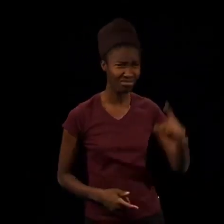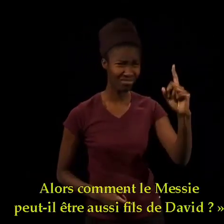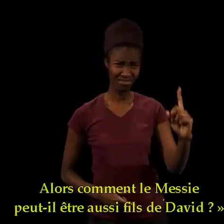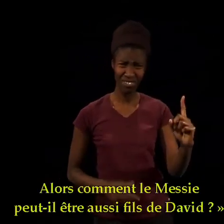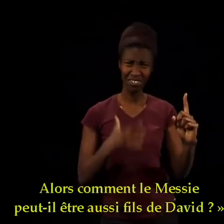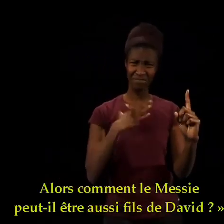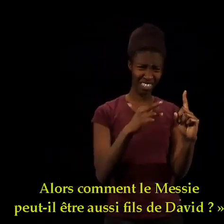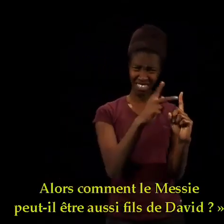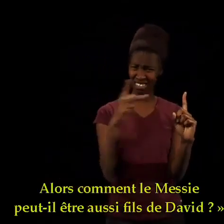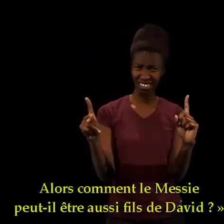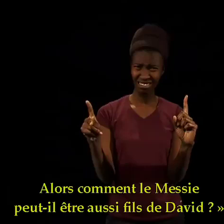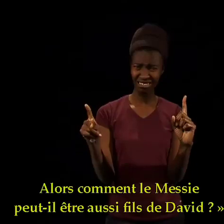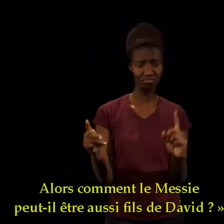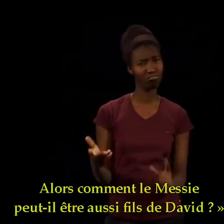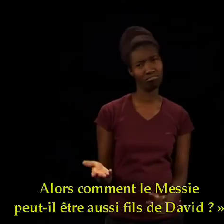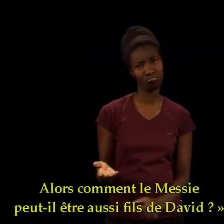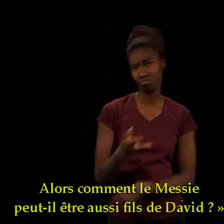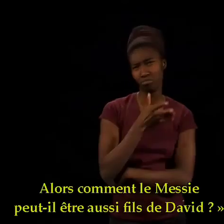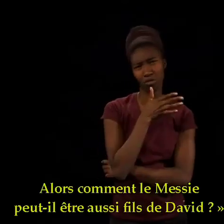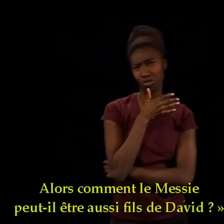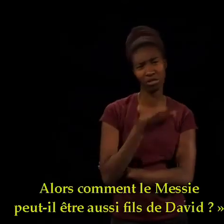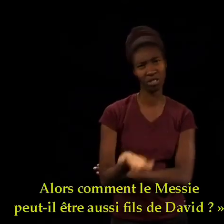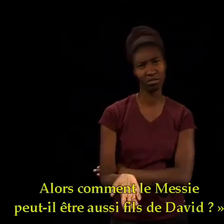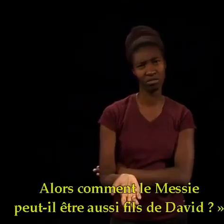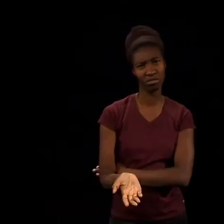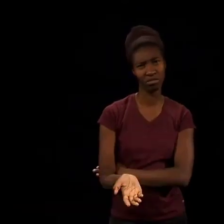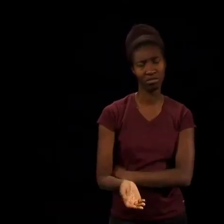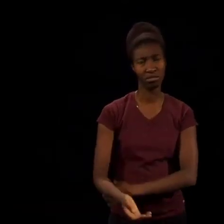Alors comment le Messie peut-il être aussi fils de David?